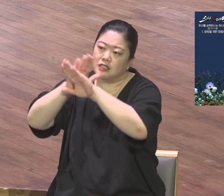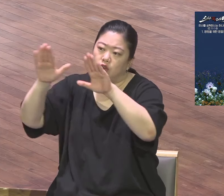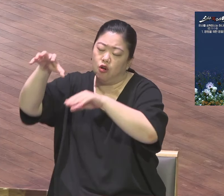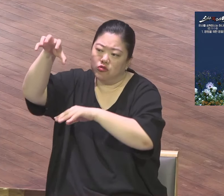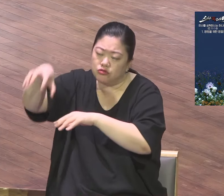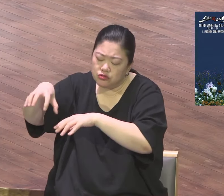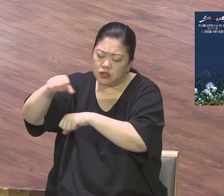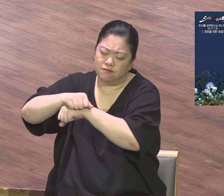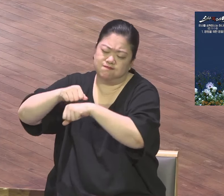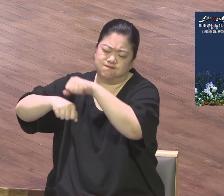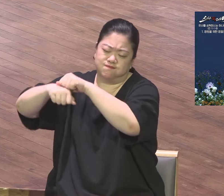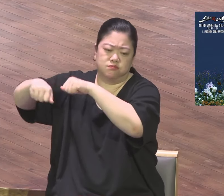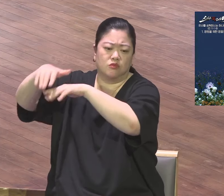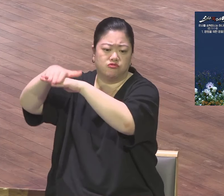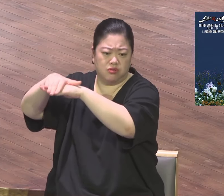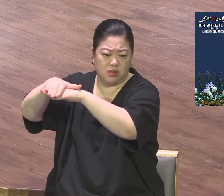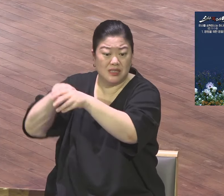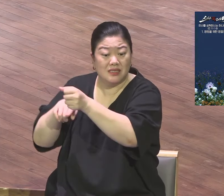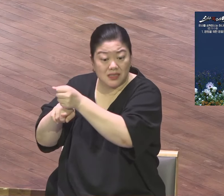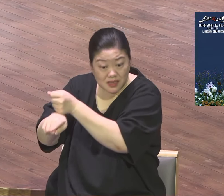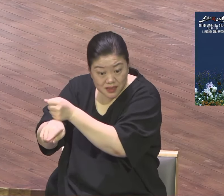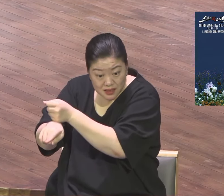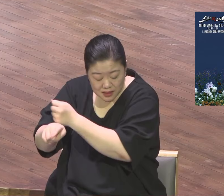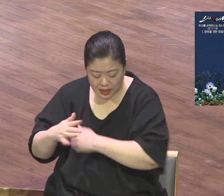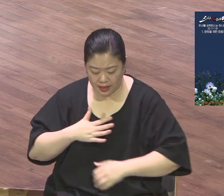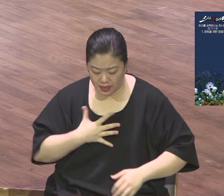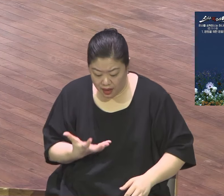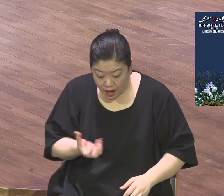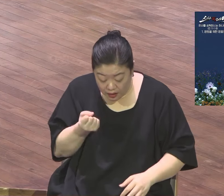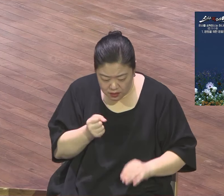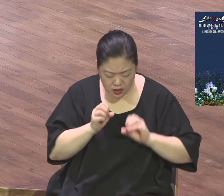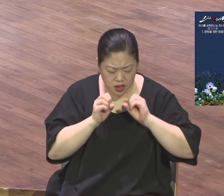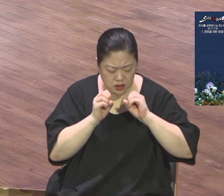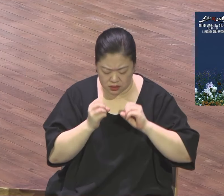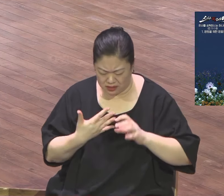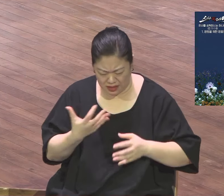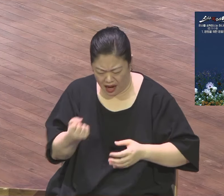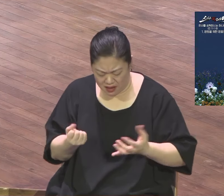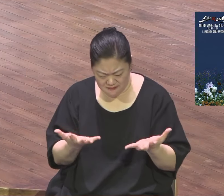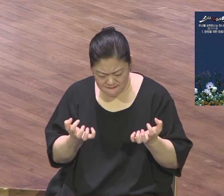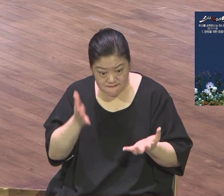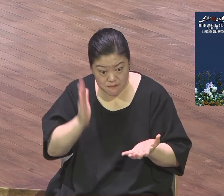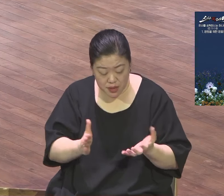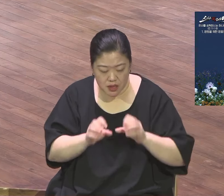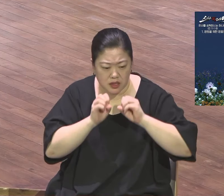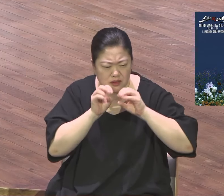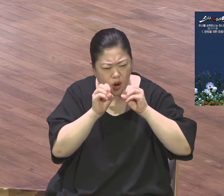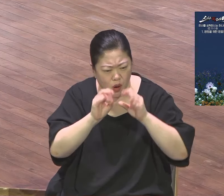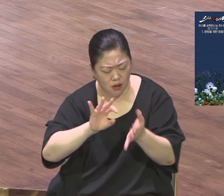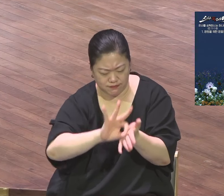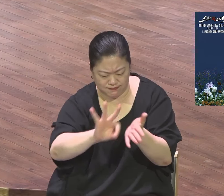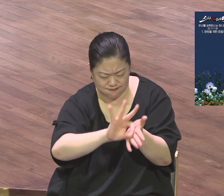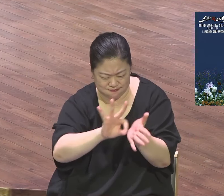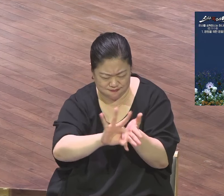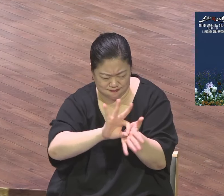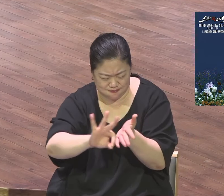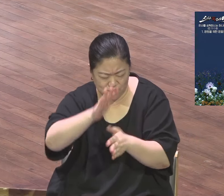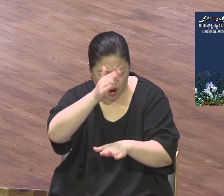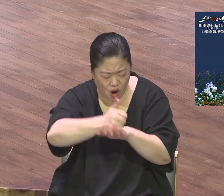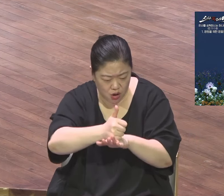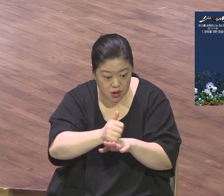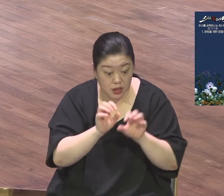영원하기 때문에 사실 자기 자신만을 챙기면요. 뭐 자기에게 큰 유익이 될